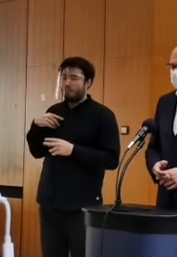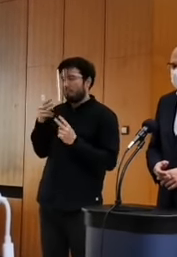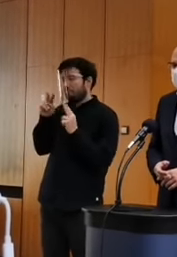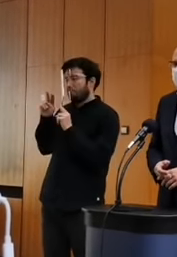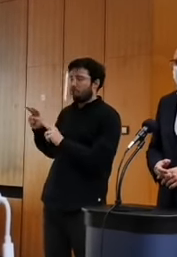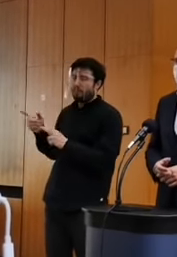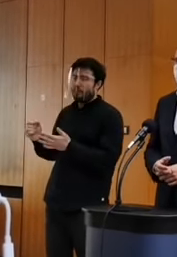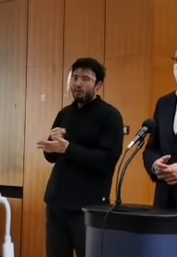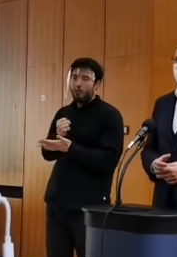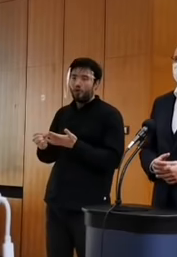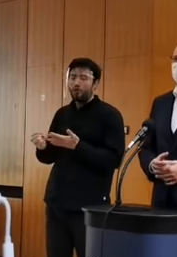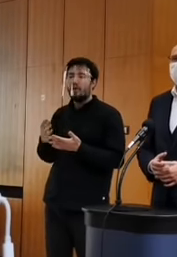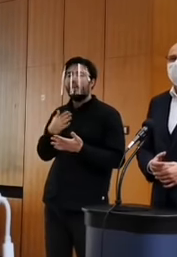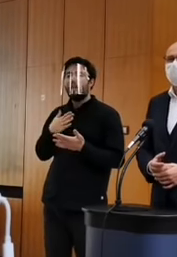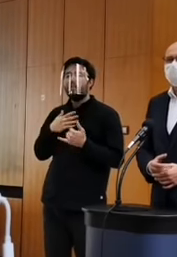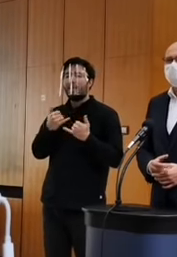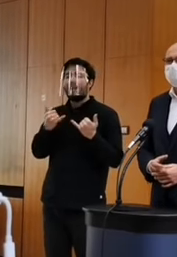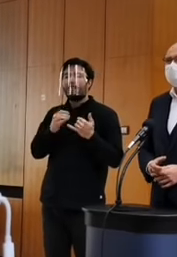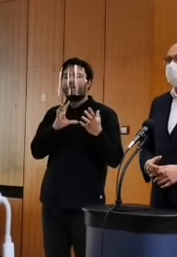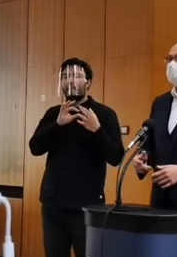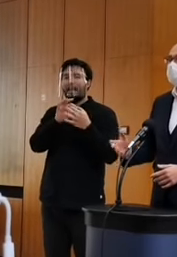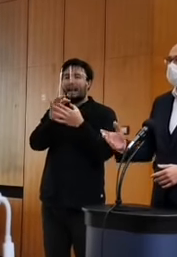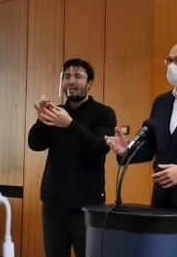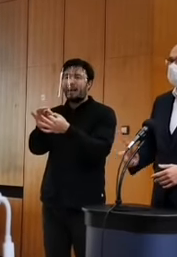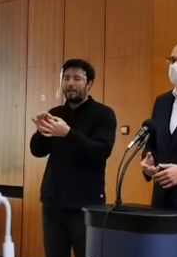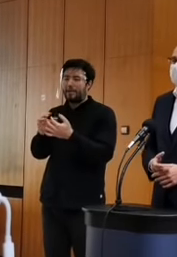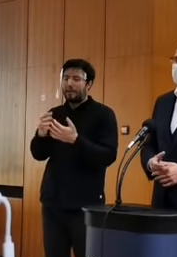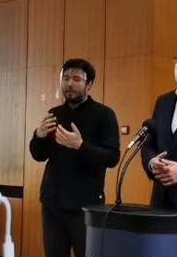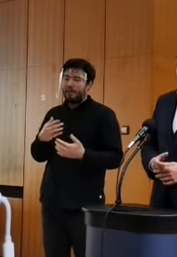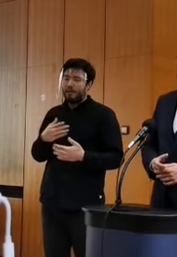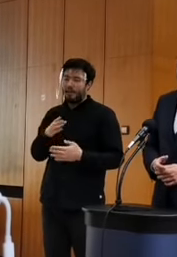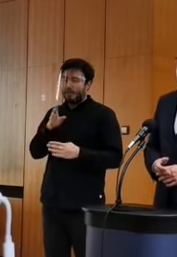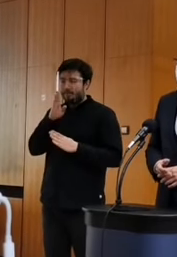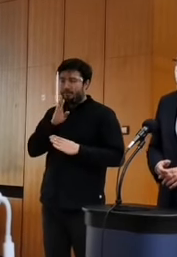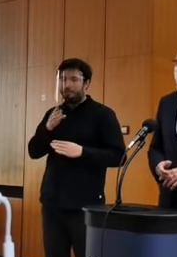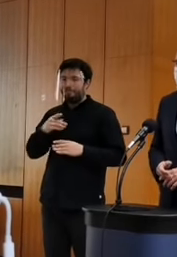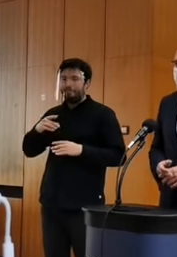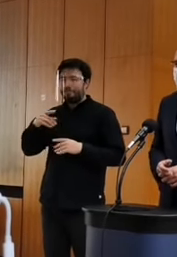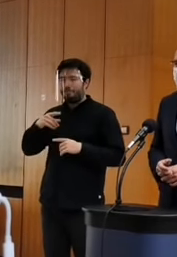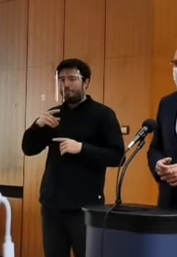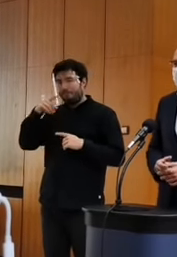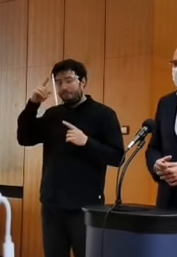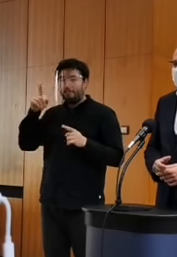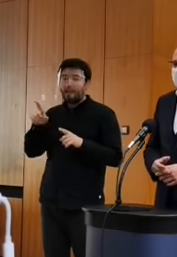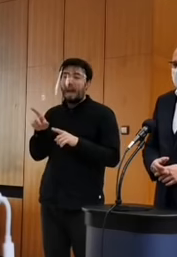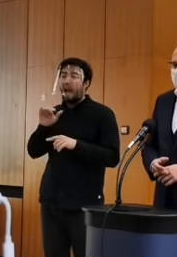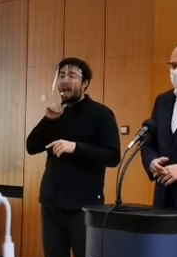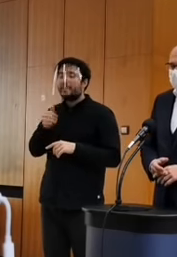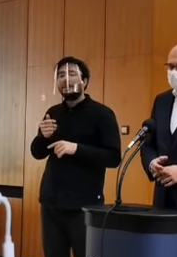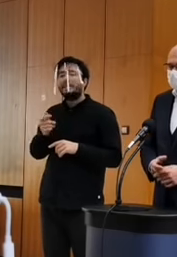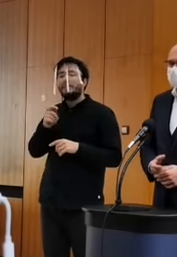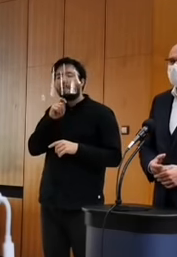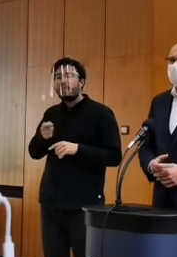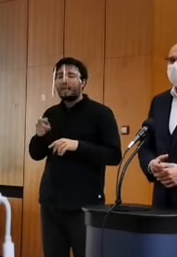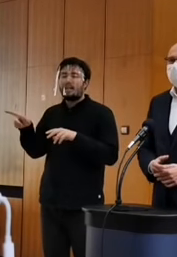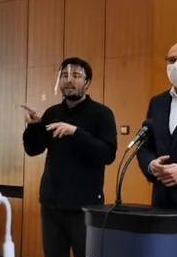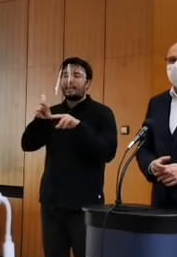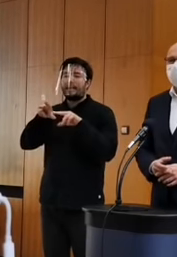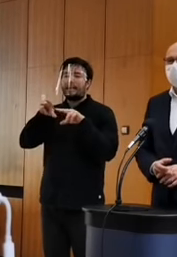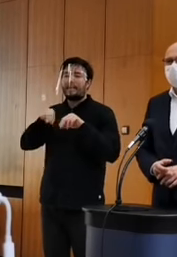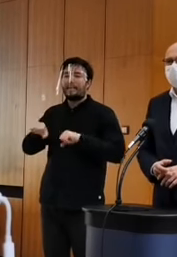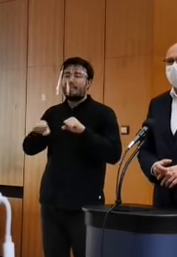určite to u našich partnerov vyvolalo mnoho iritácií. Nerobil to ani len Viktor Orbán, takéto niečo. A myslíme si teda,